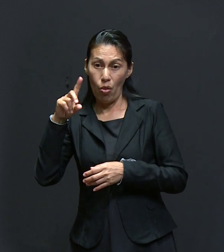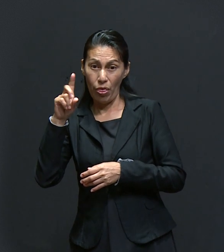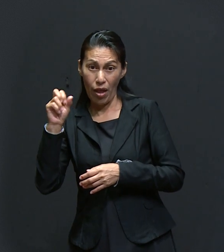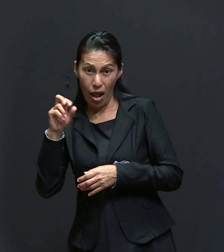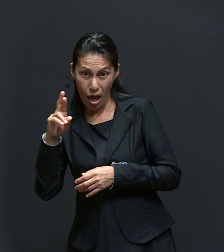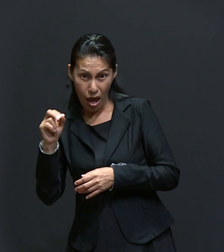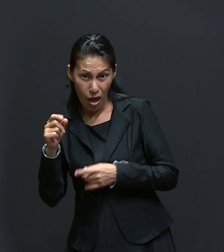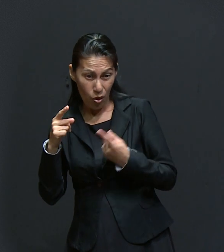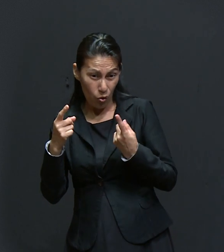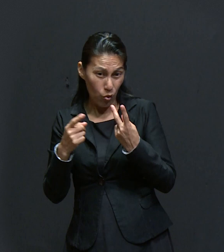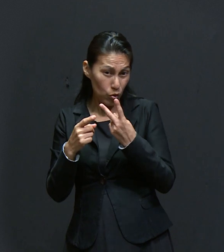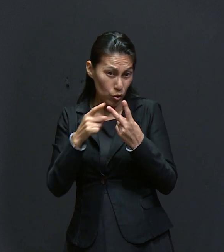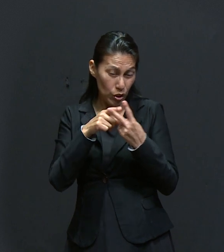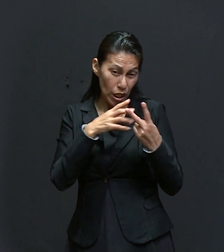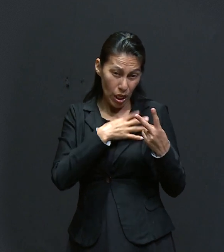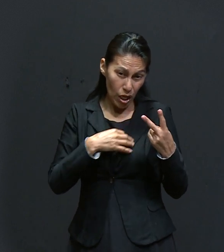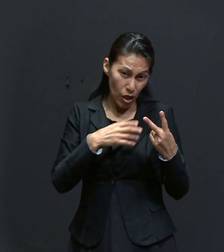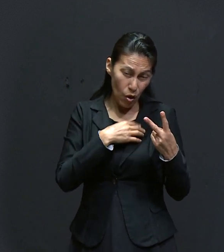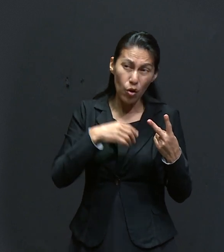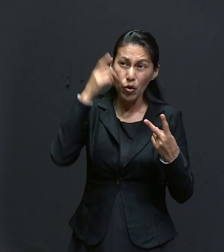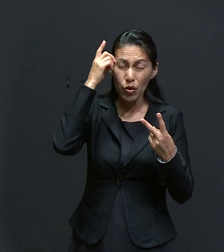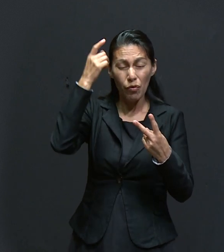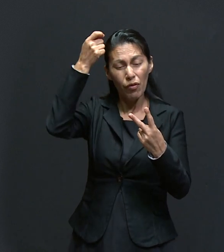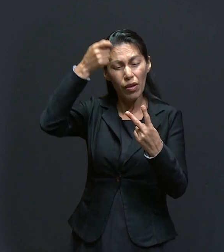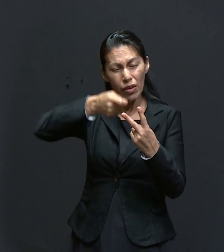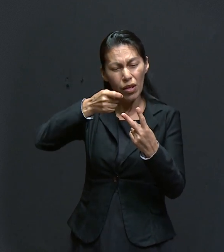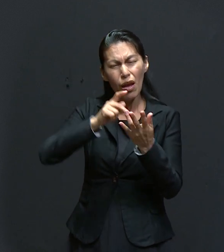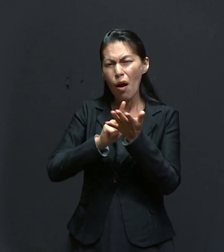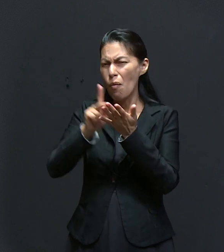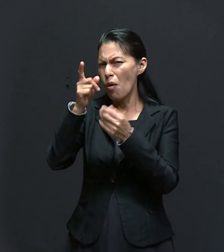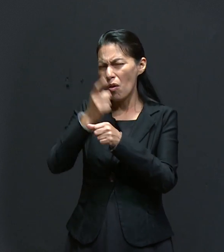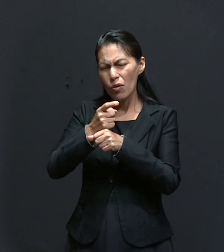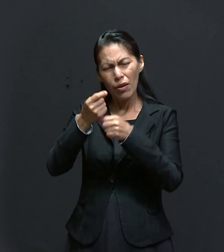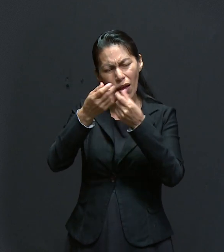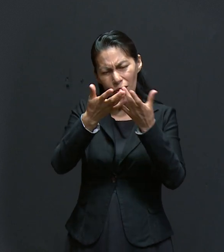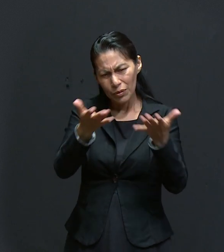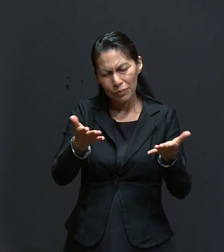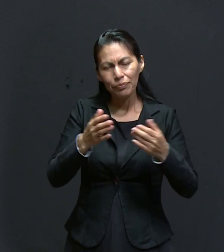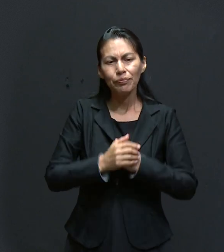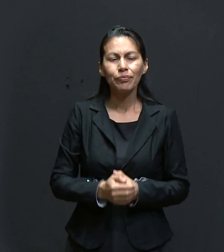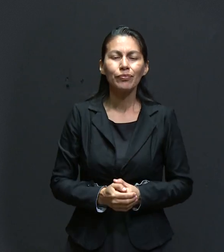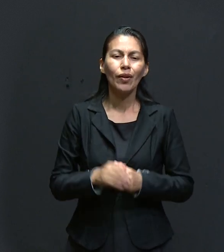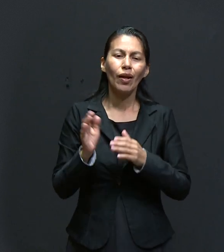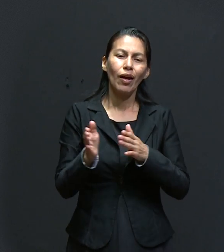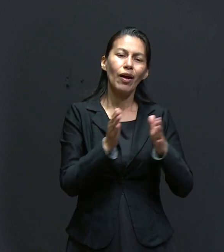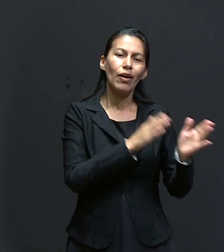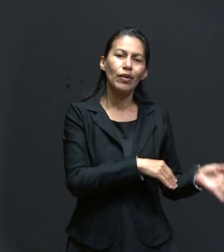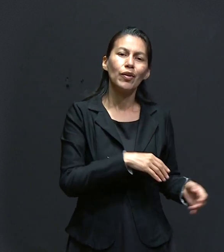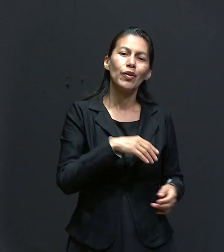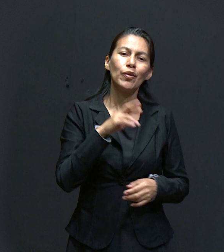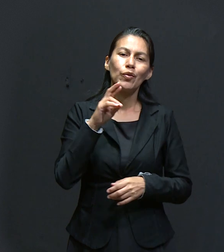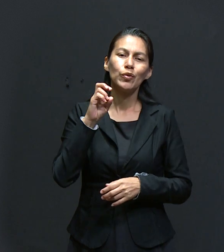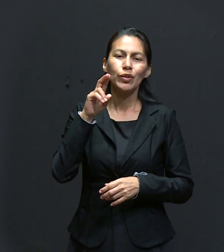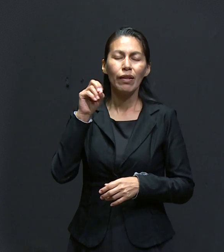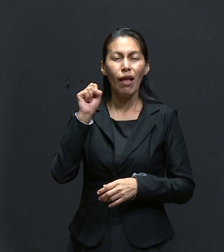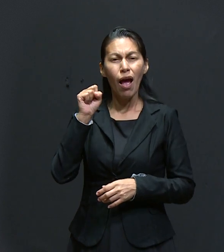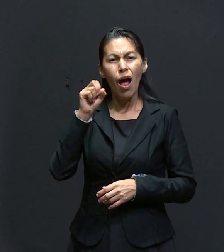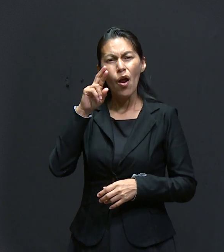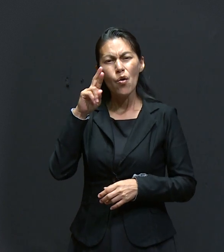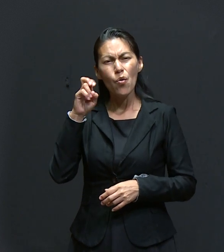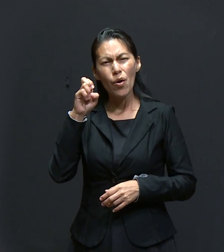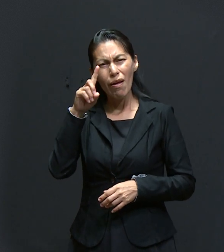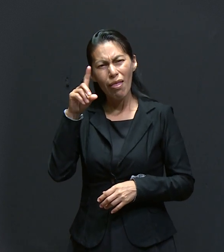cumpla su voluntad en ellos amén gaviota ruiz de la rueda buenas noches me encuentro muy